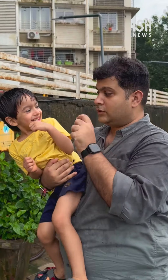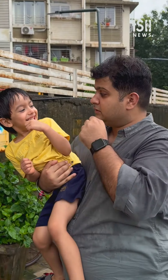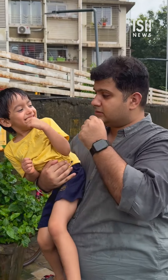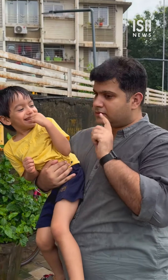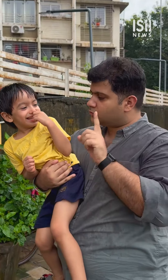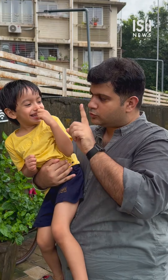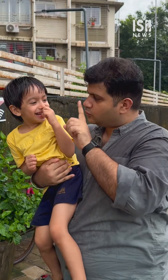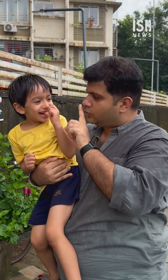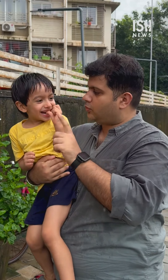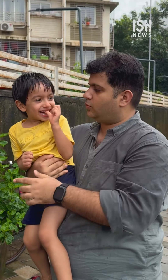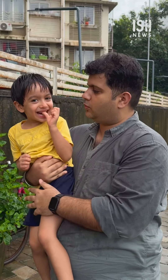ऐसे नहीं भागते।